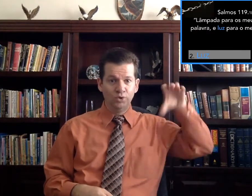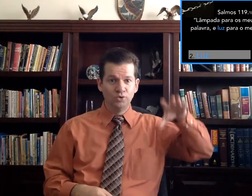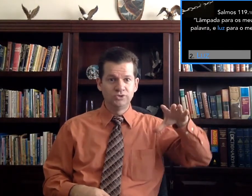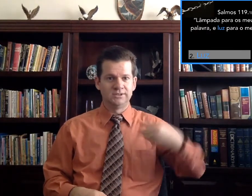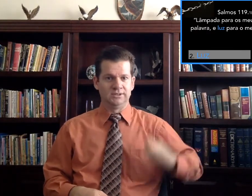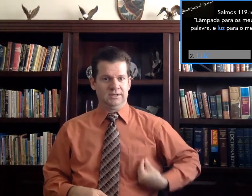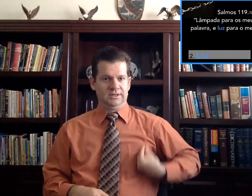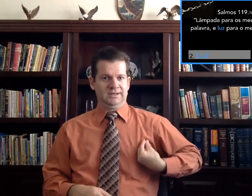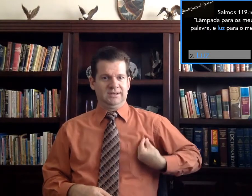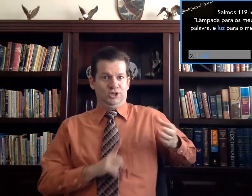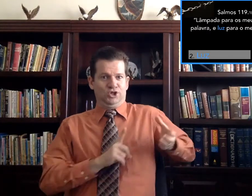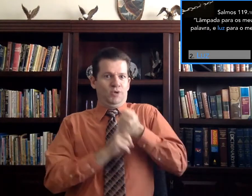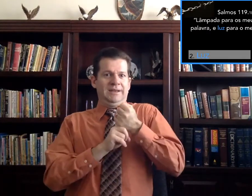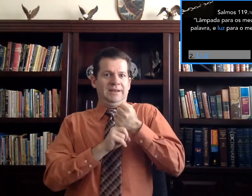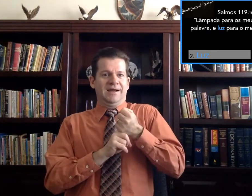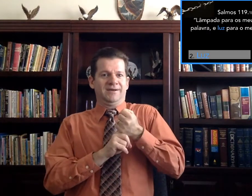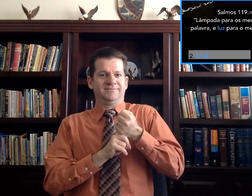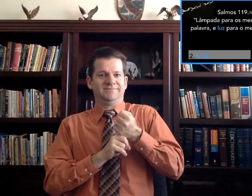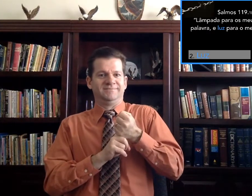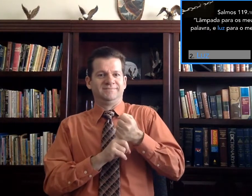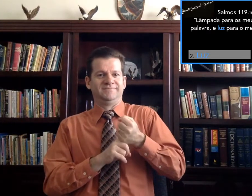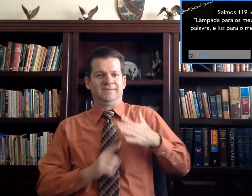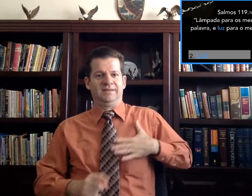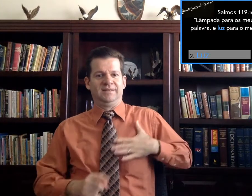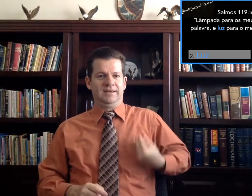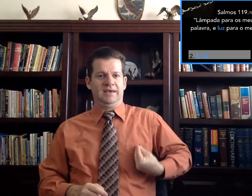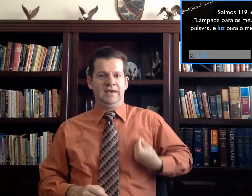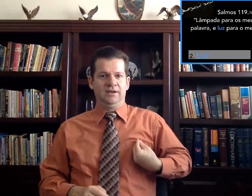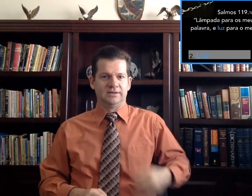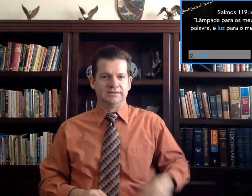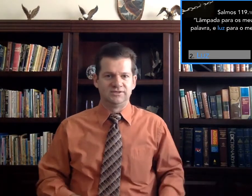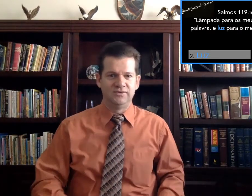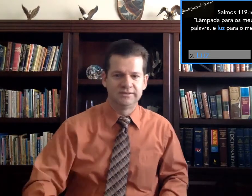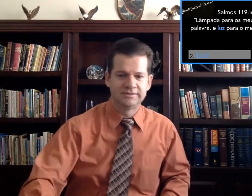luz, dominar em nossas vidas.